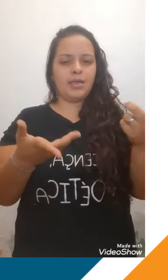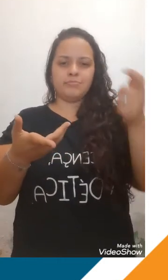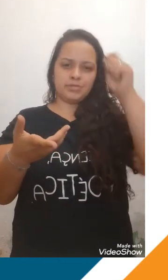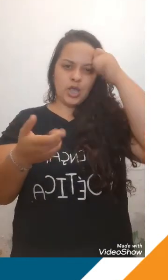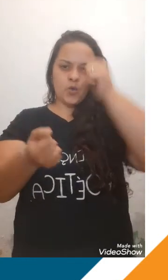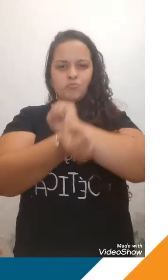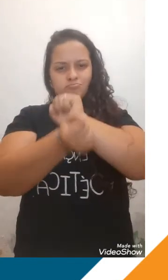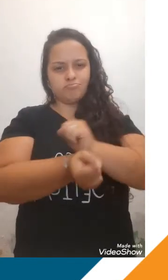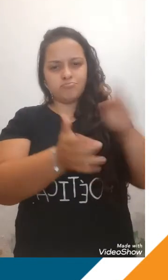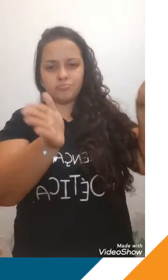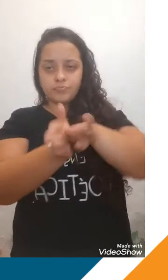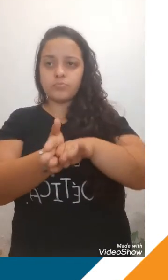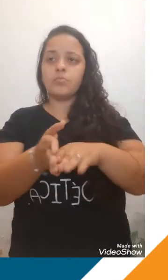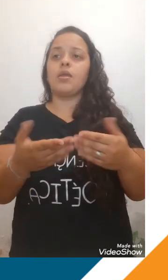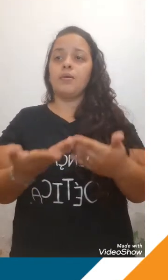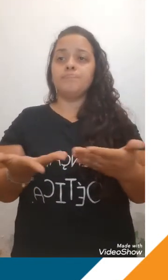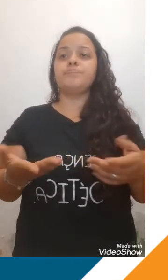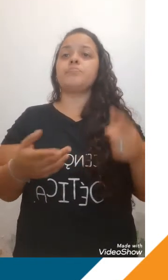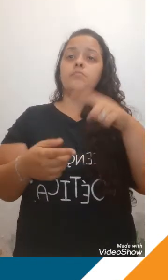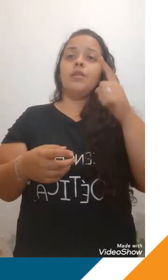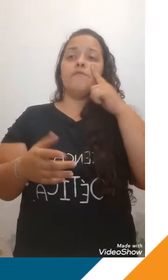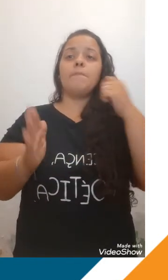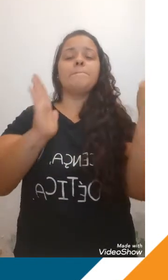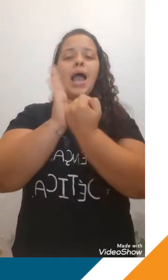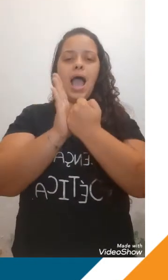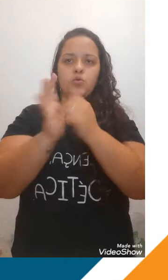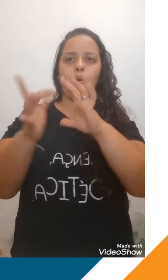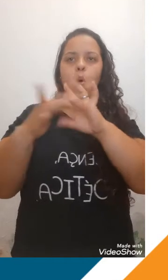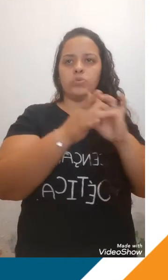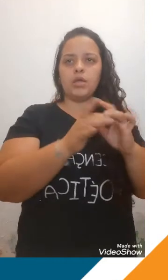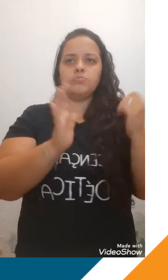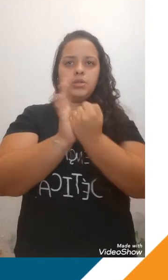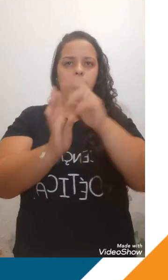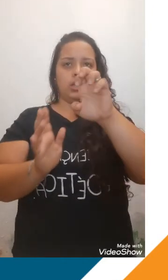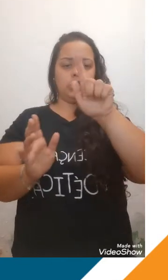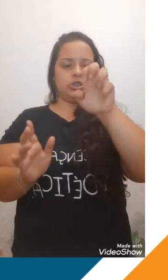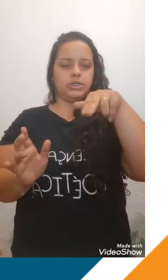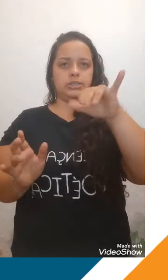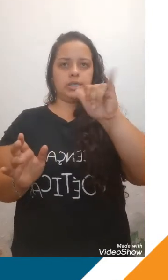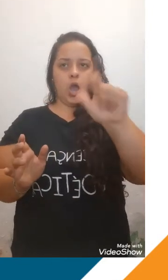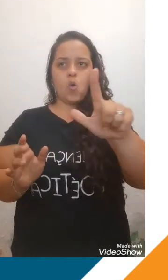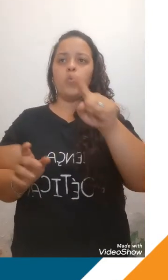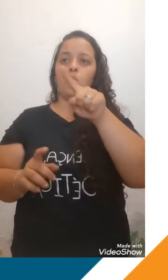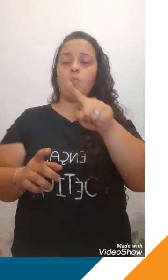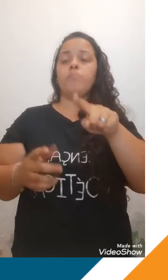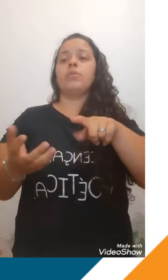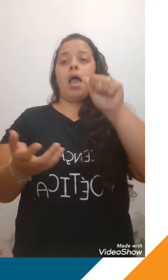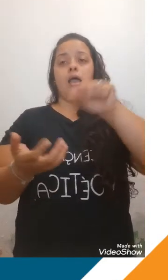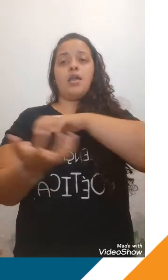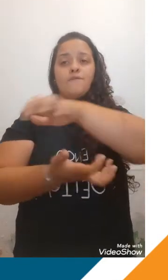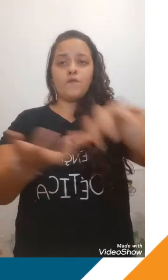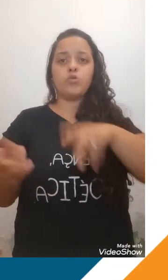negreiro. O contexto do período regencial foi marcado, letra A, por revoltas populares que reclamavam a volta